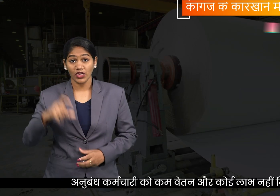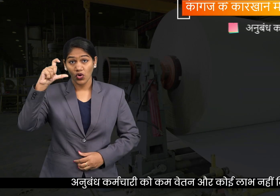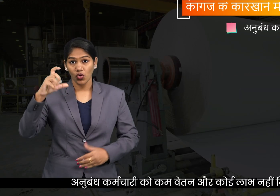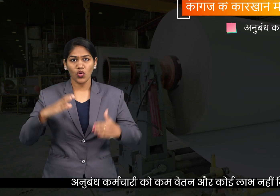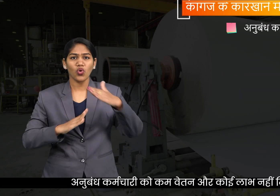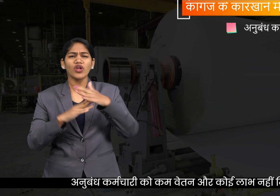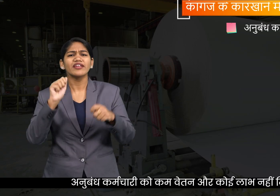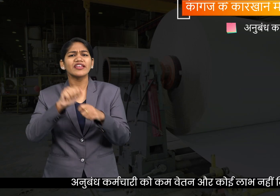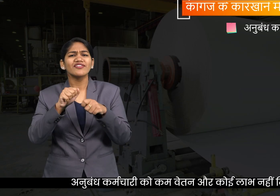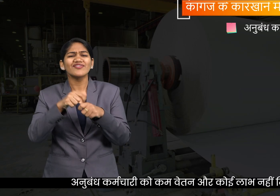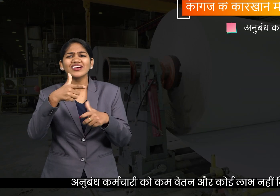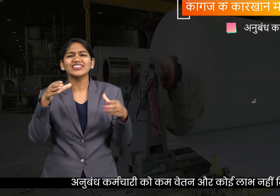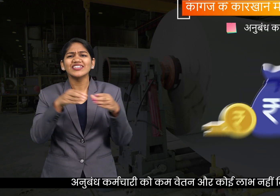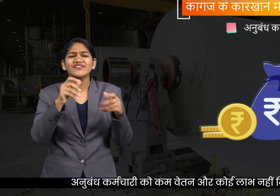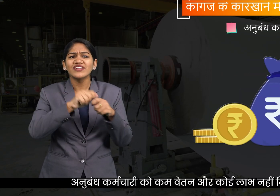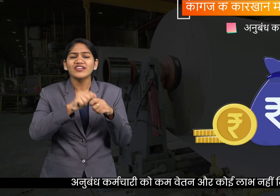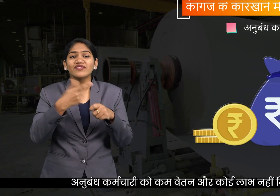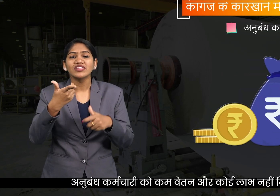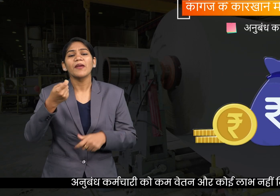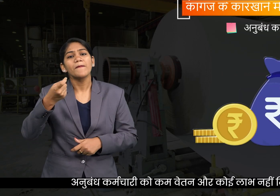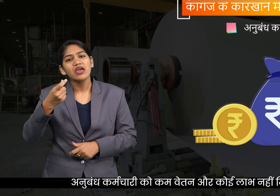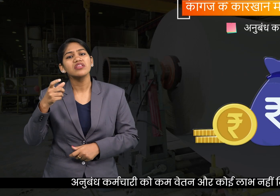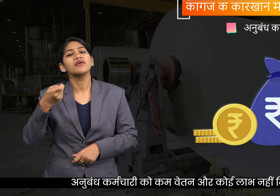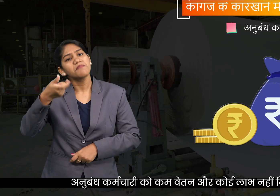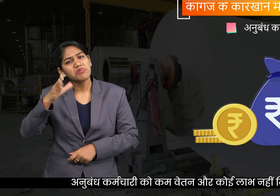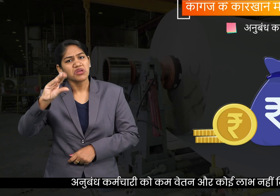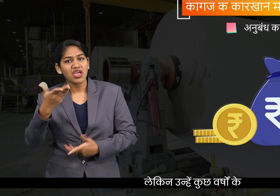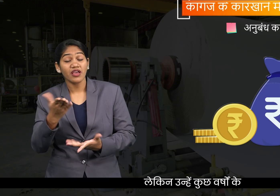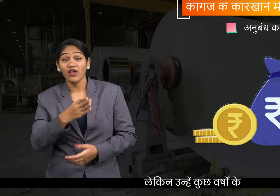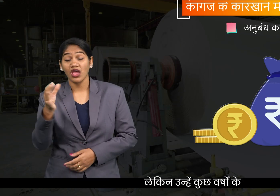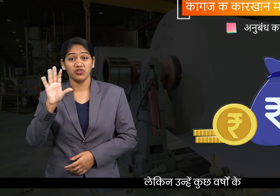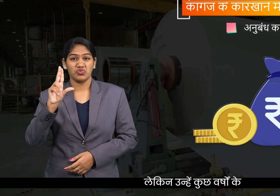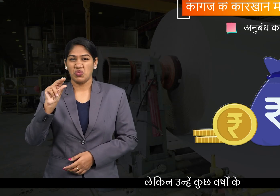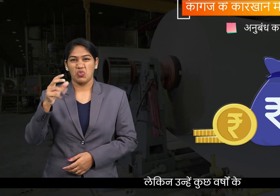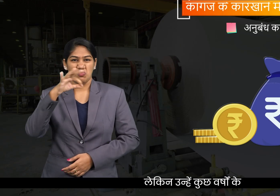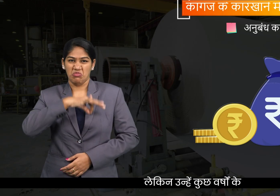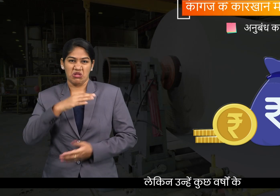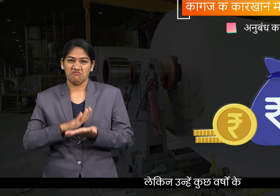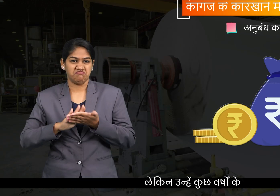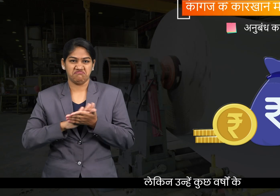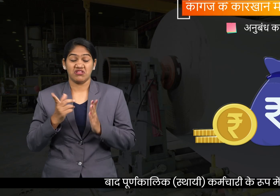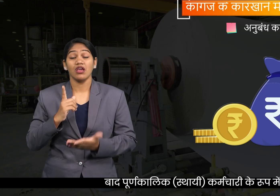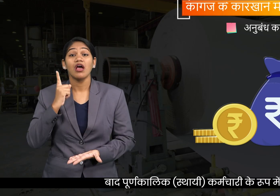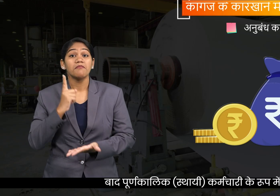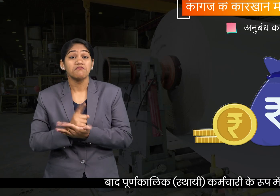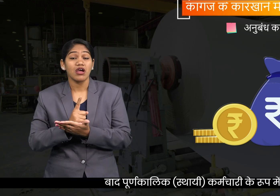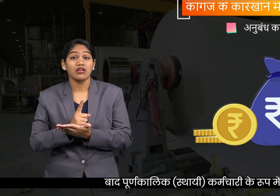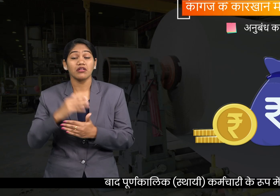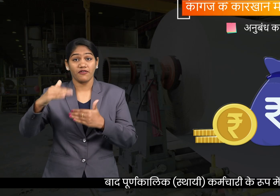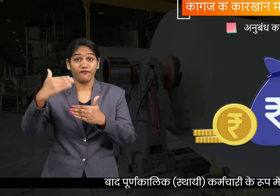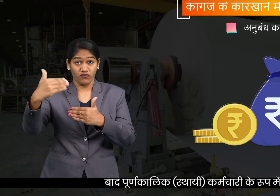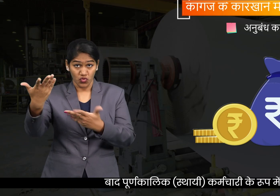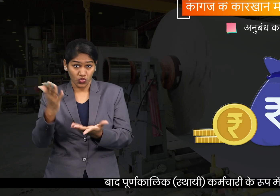अनुबंध कर्मचारी को कम वेतन और कोई लाभ नहीं मिलता है, लेकिन उन्हें कुछ वर्षों के बाद